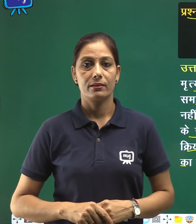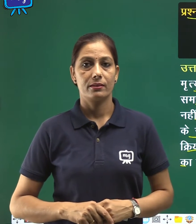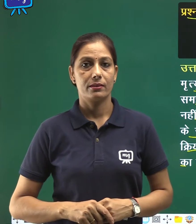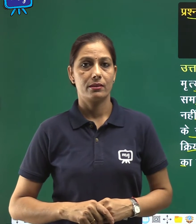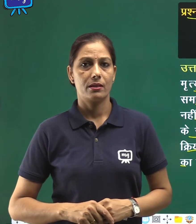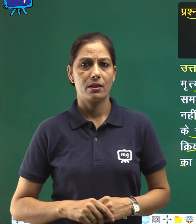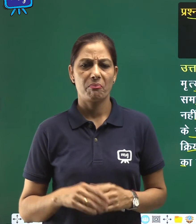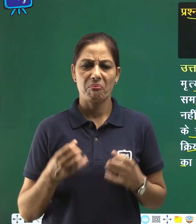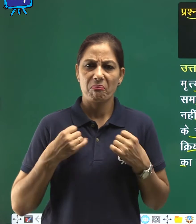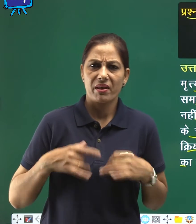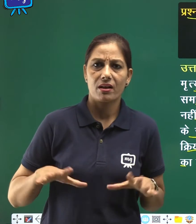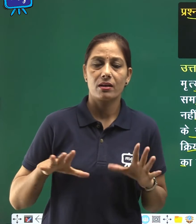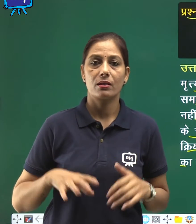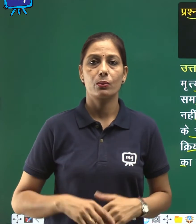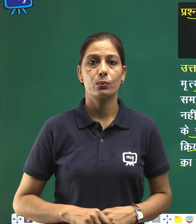नश्वरता को